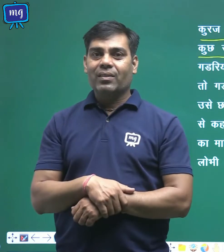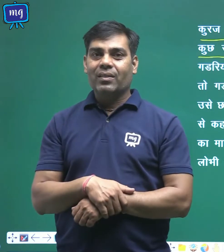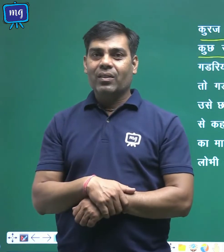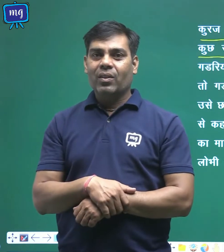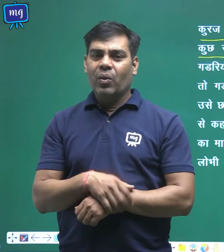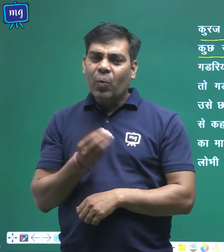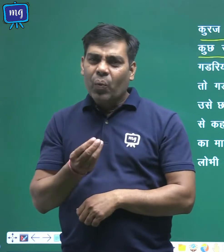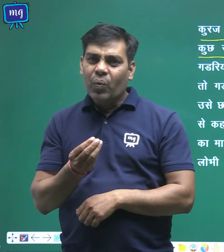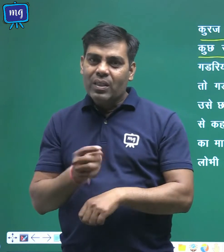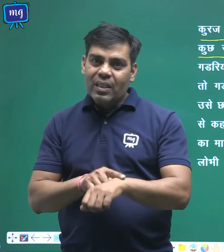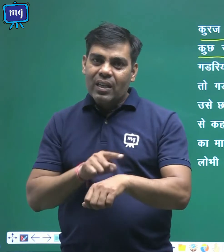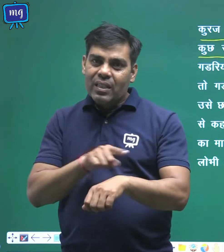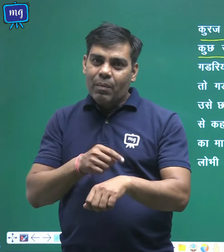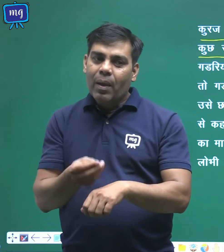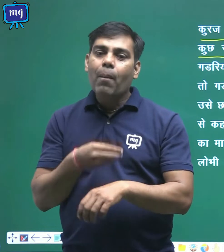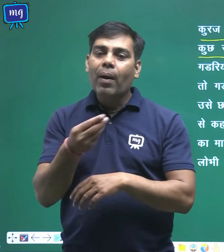कुछ समय बाद